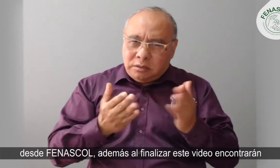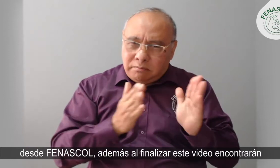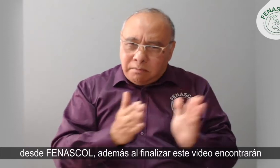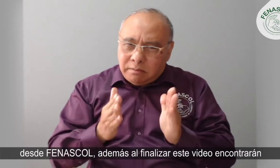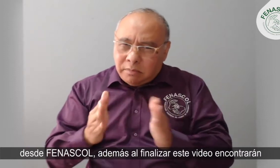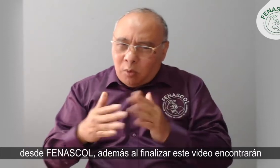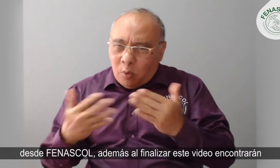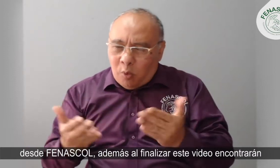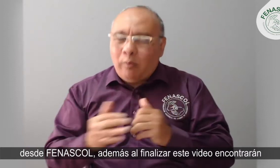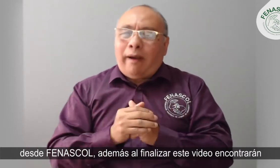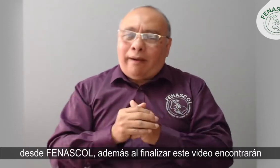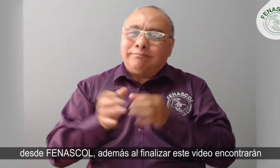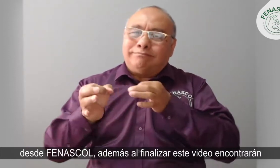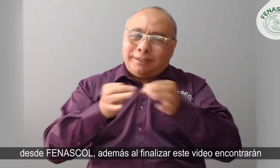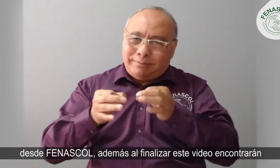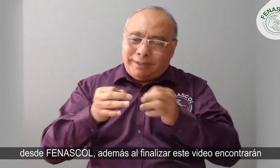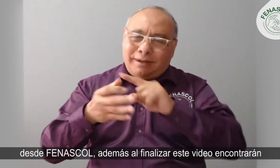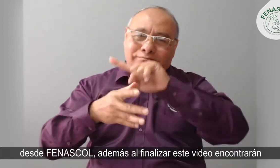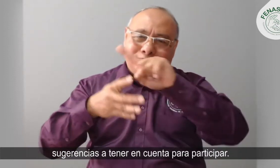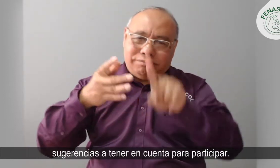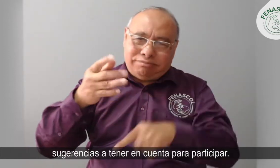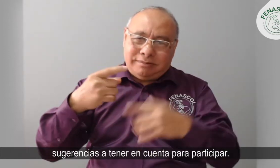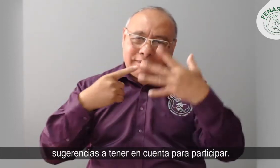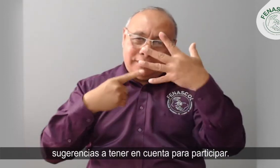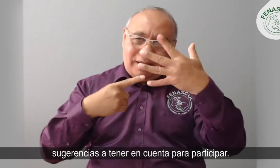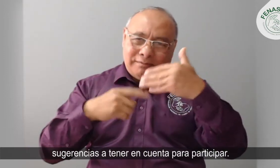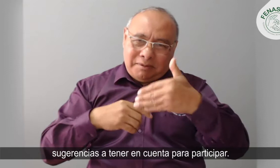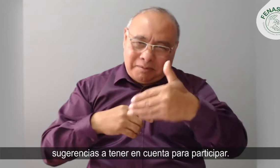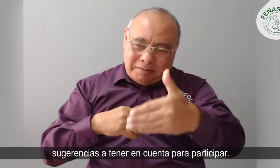Además, al finalizar este video encontrarán sugerencias a tener en cuenta para participar.